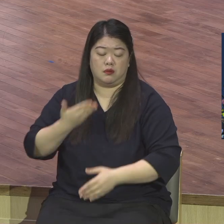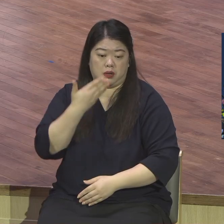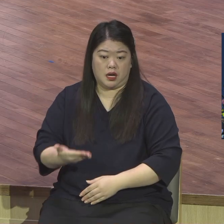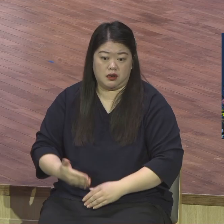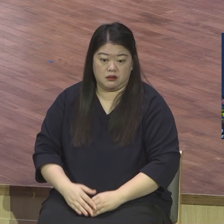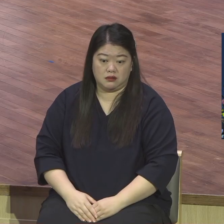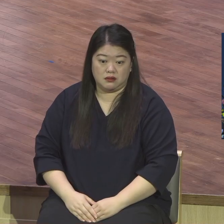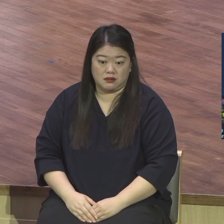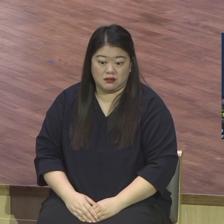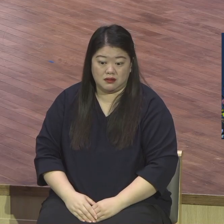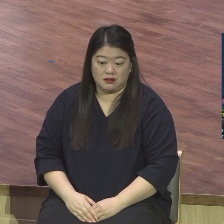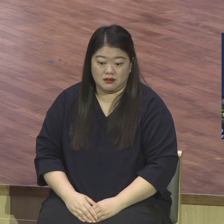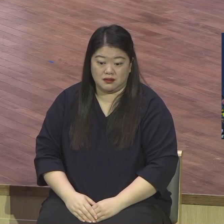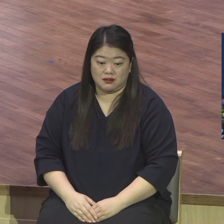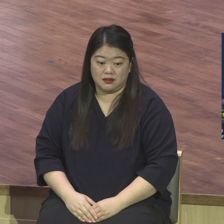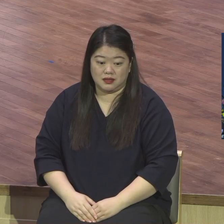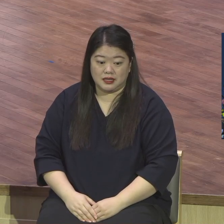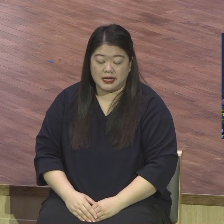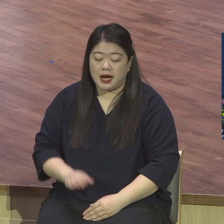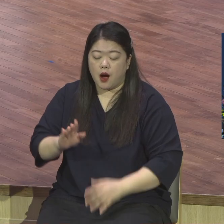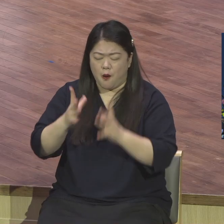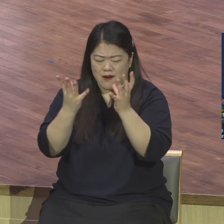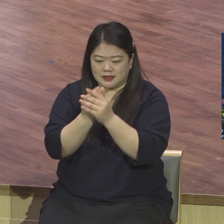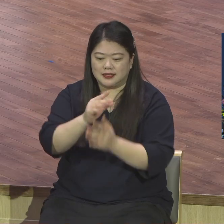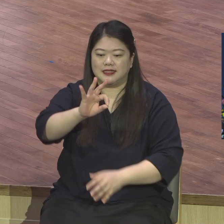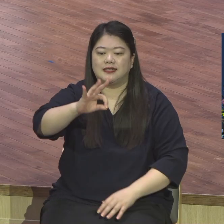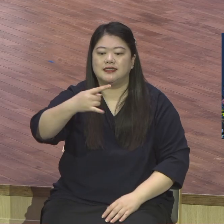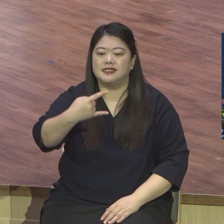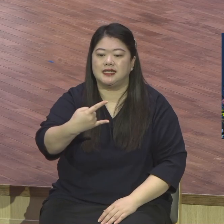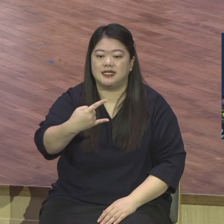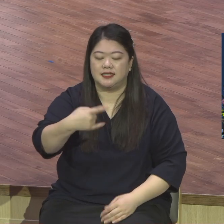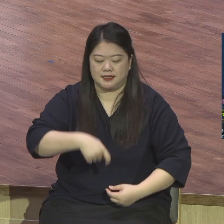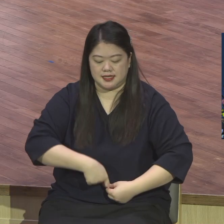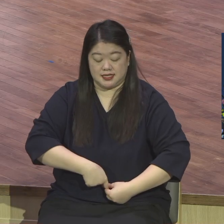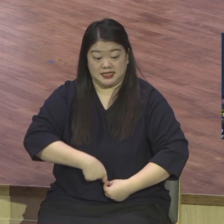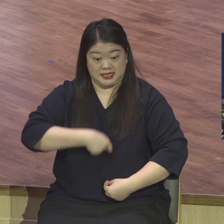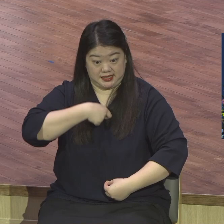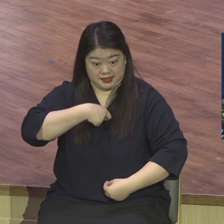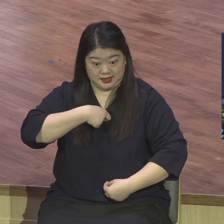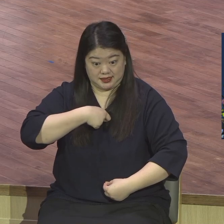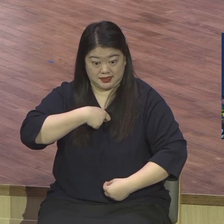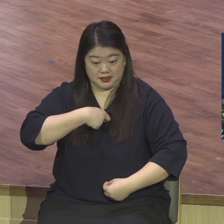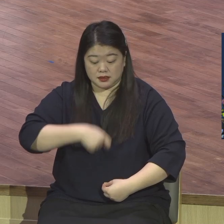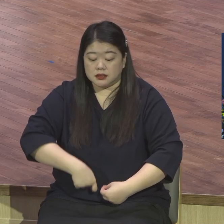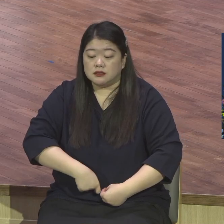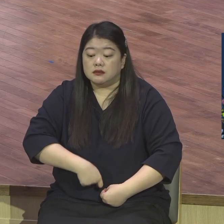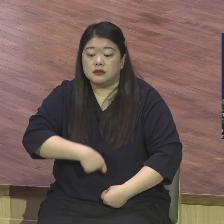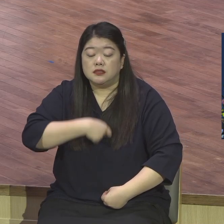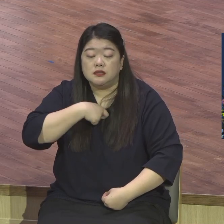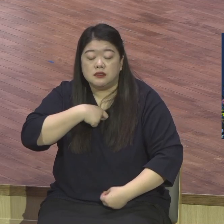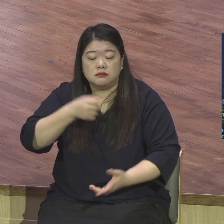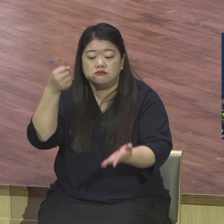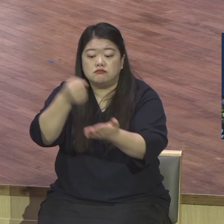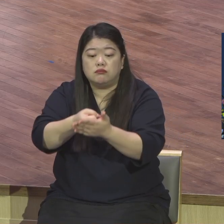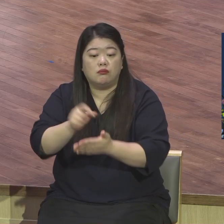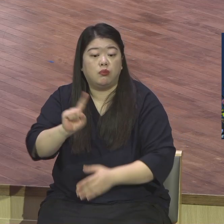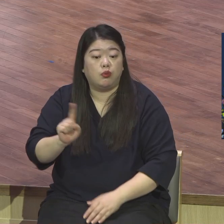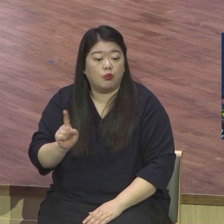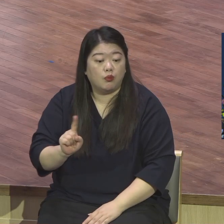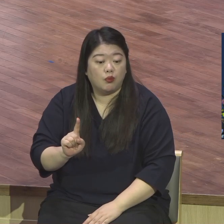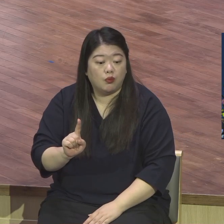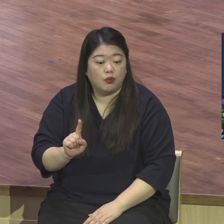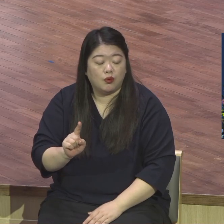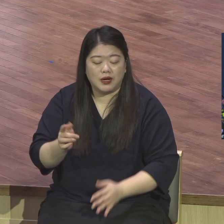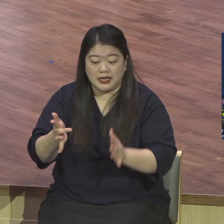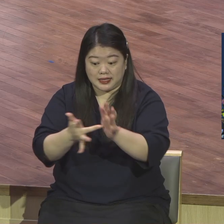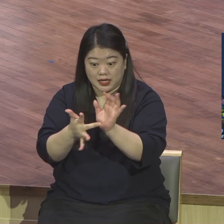하나님께서 우리에게 정하신 절대 의의 기준은 뭐냐? 하나님의 의의 기준. 누가 의롭게 되느냐? 하나님의 의.